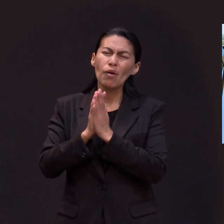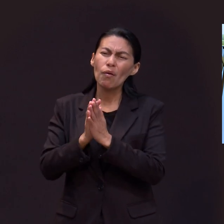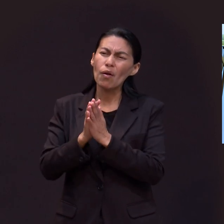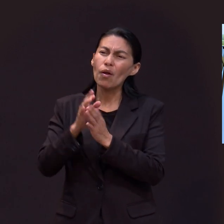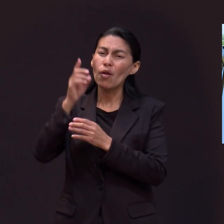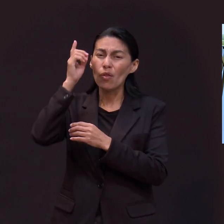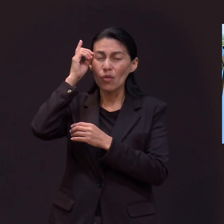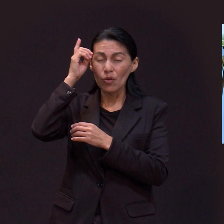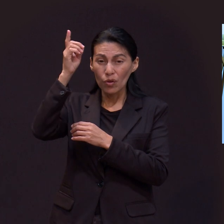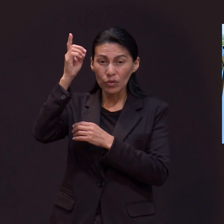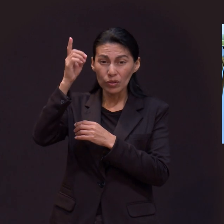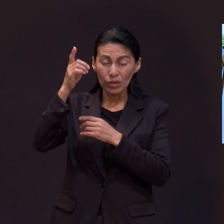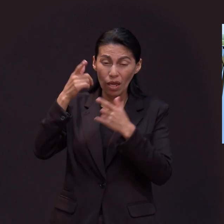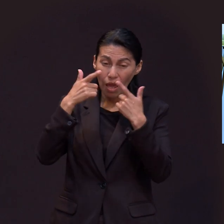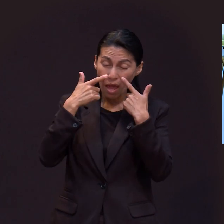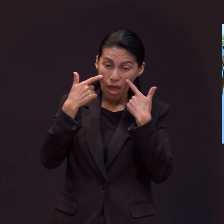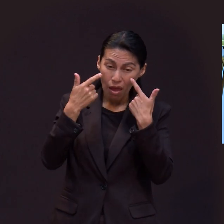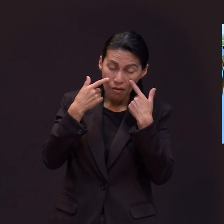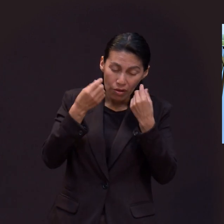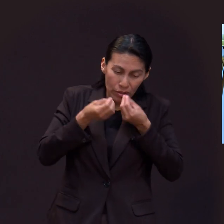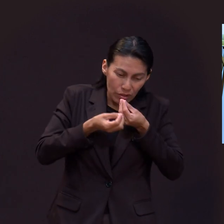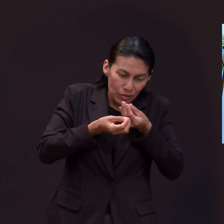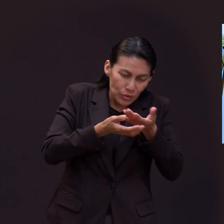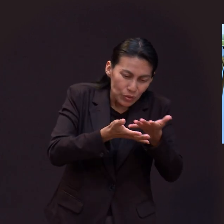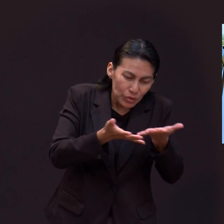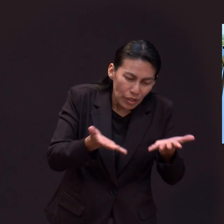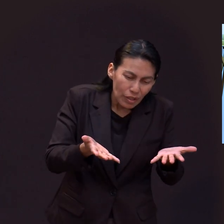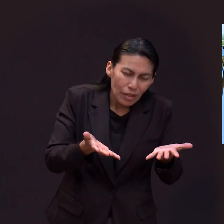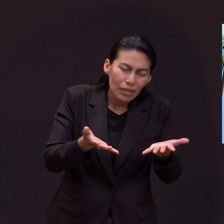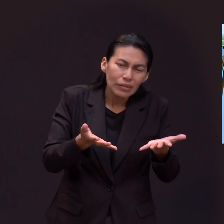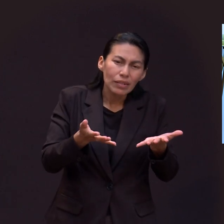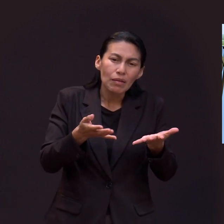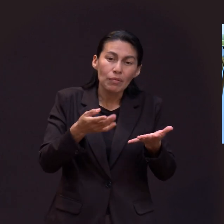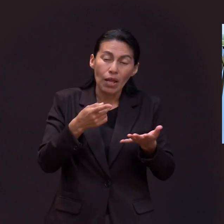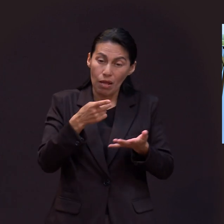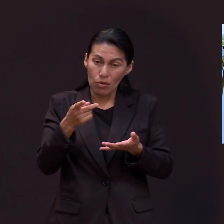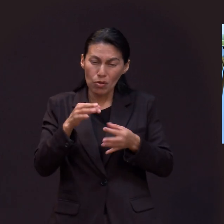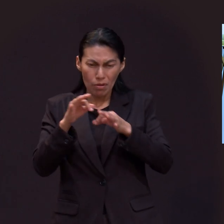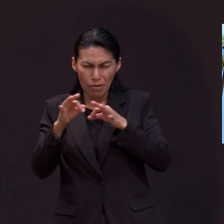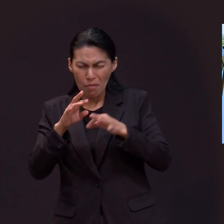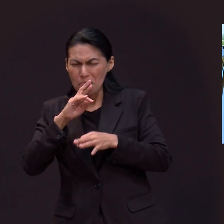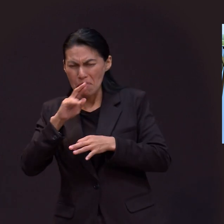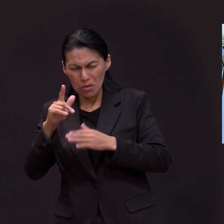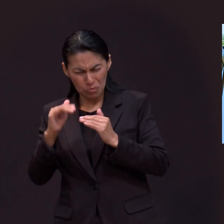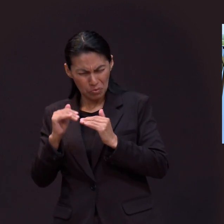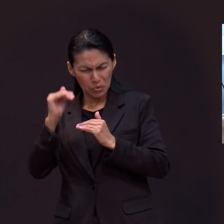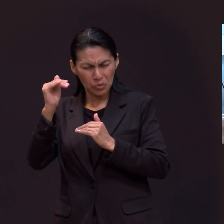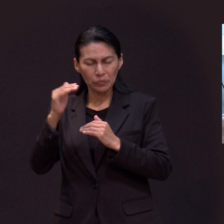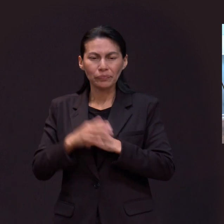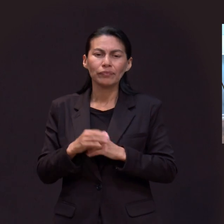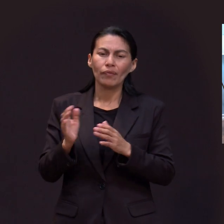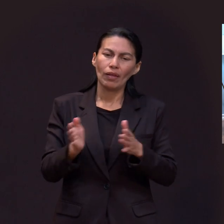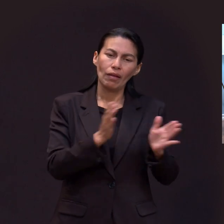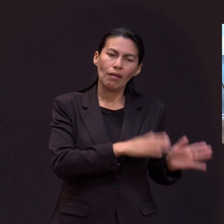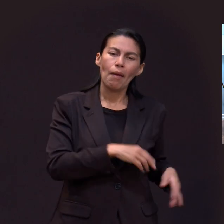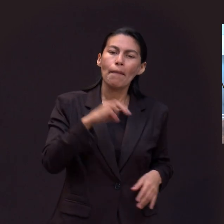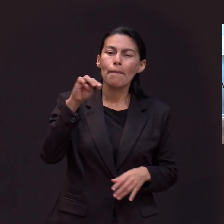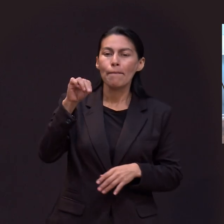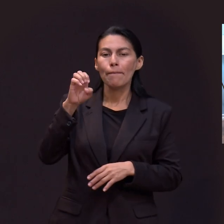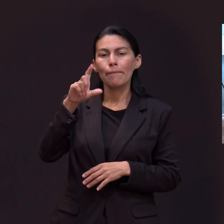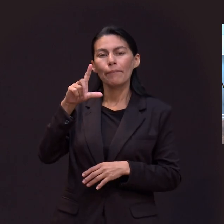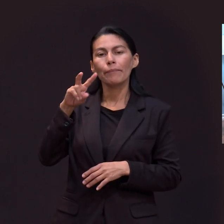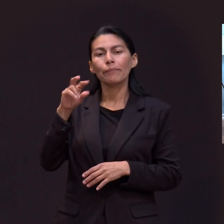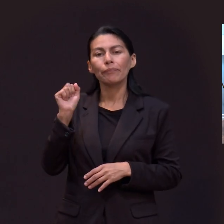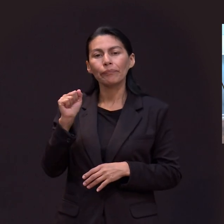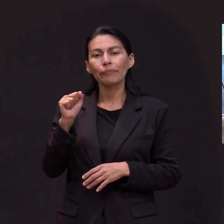gracia delante de los ojos de sus jefes para un mejor trabajo amén melba chang rueda